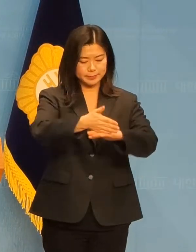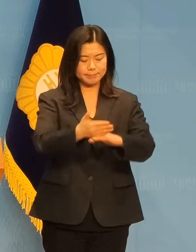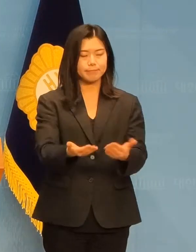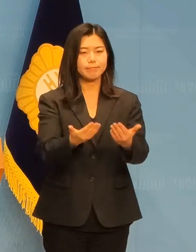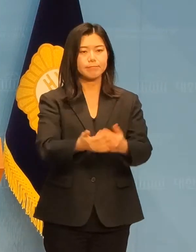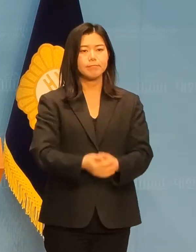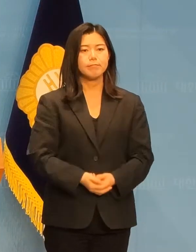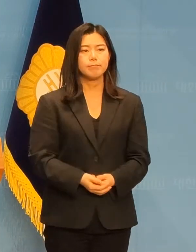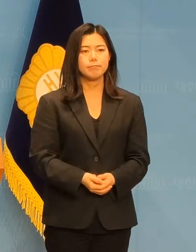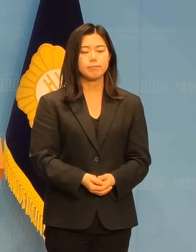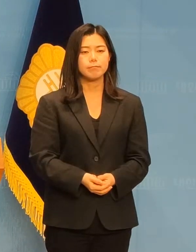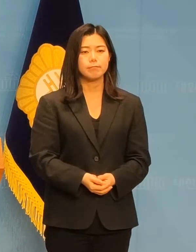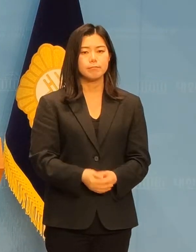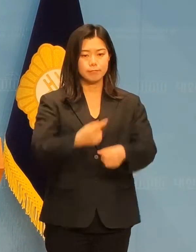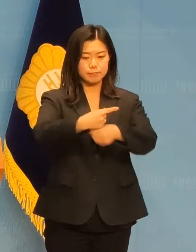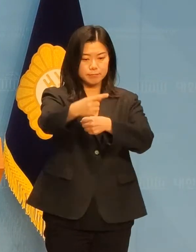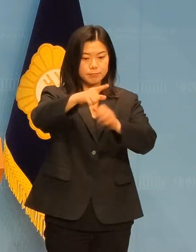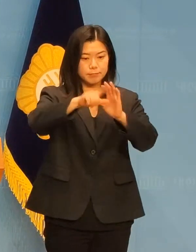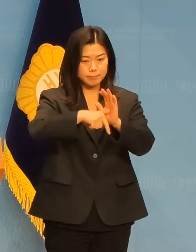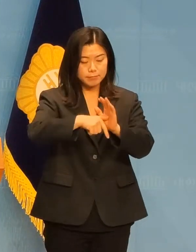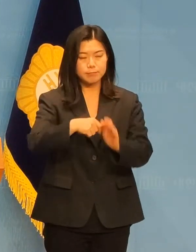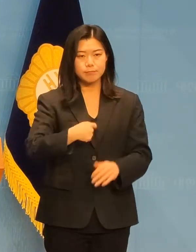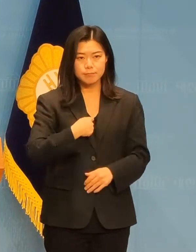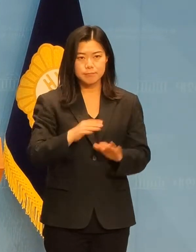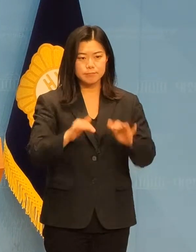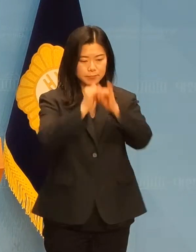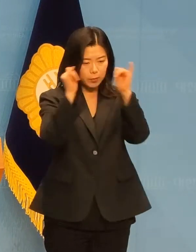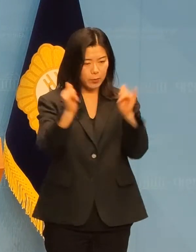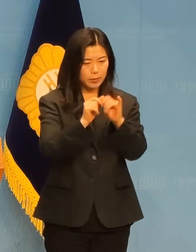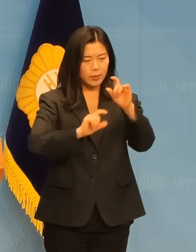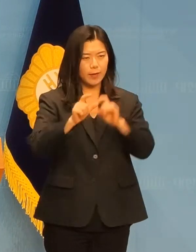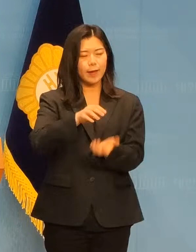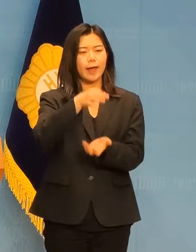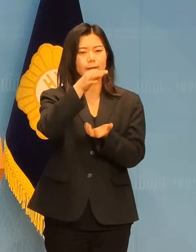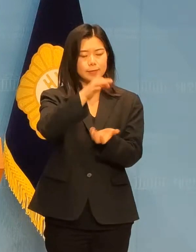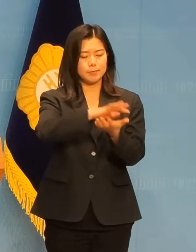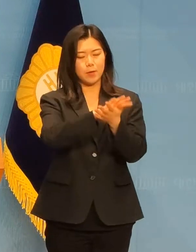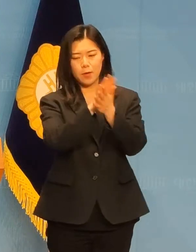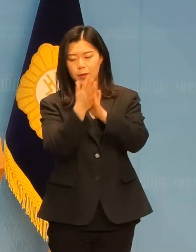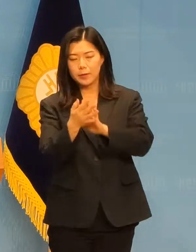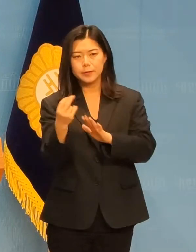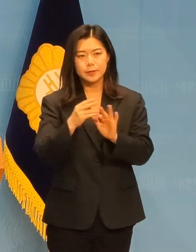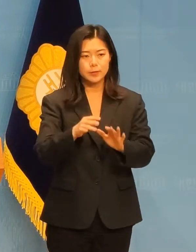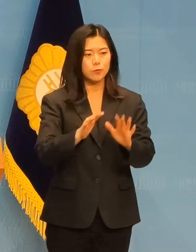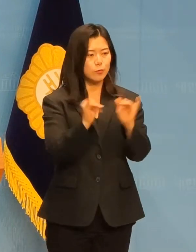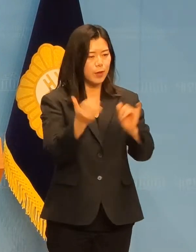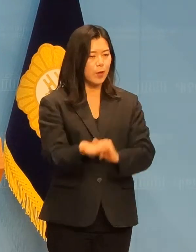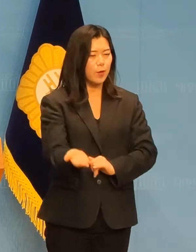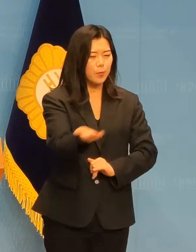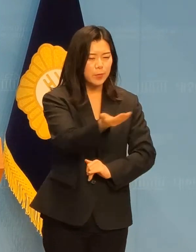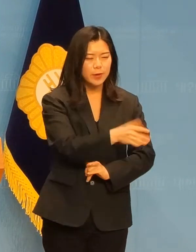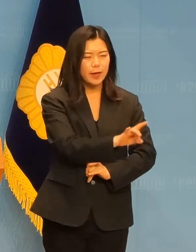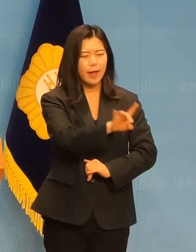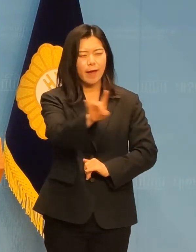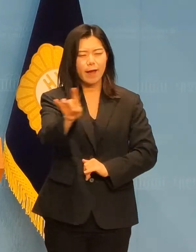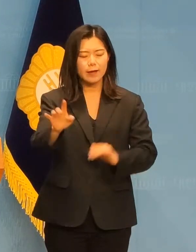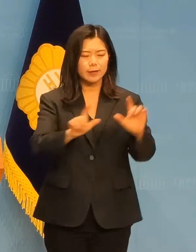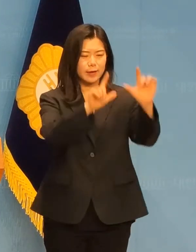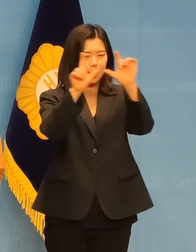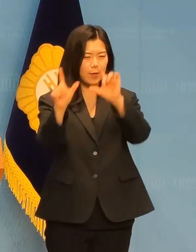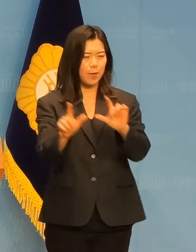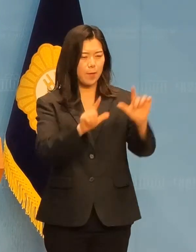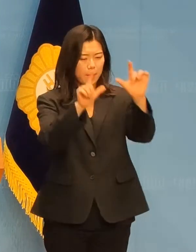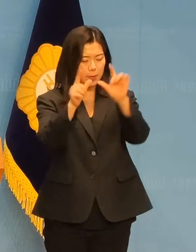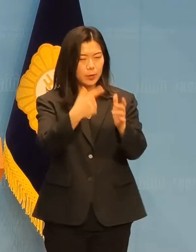드립니다. 내년에도 저는 우리 사회가 좀 더 가치 있게 변화하고 국민 한 분 한 분의 삶이 우선되는 그런